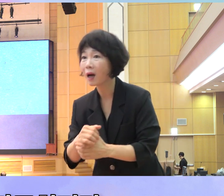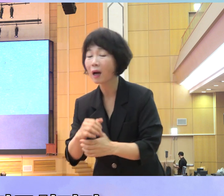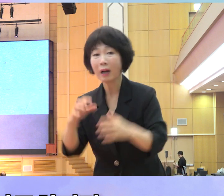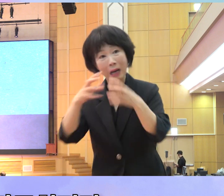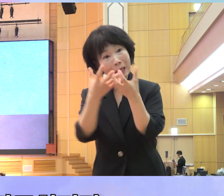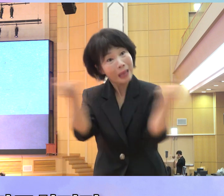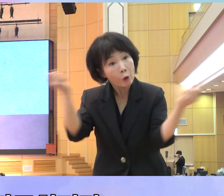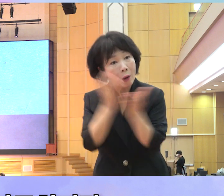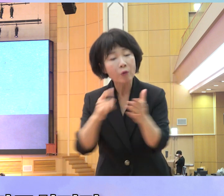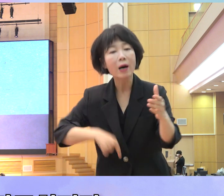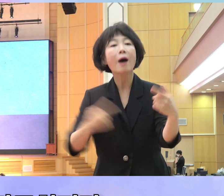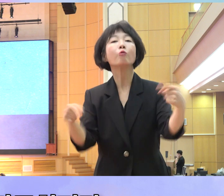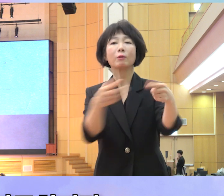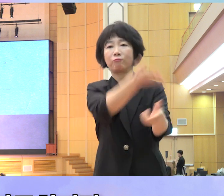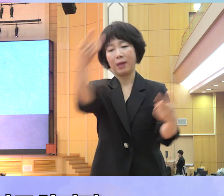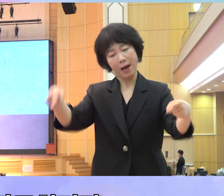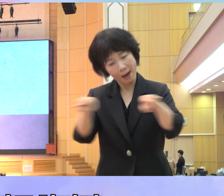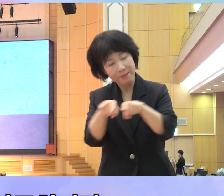동력합시다.